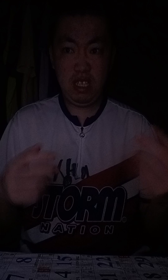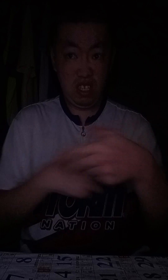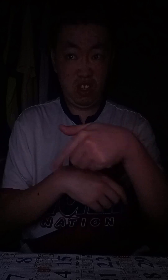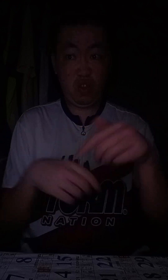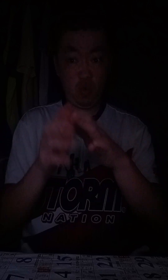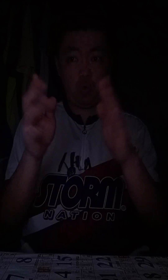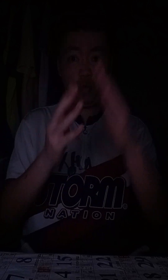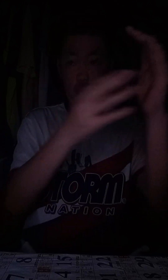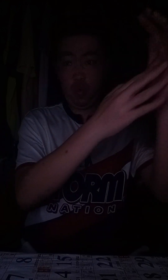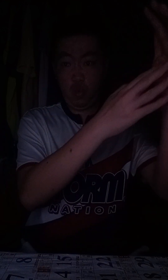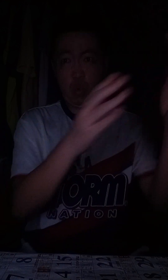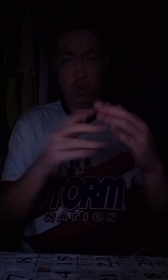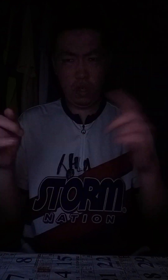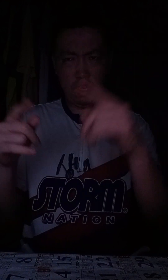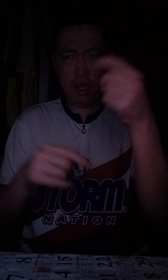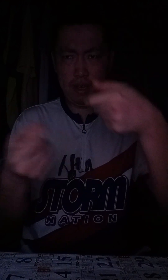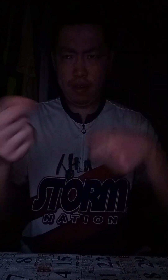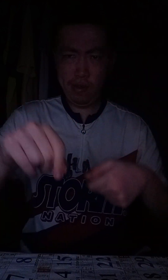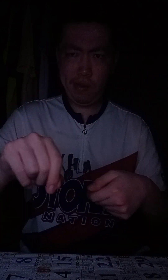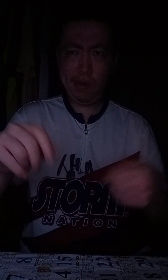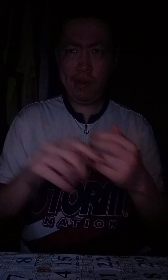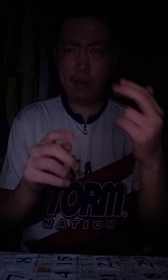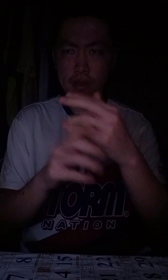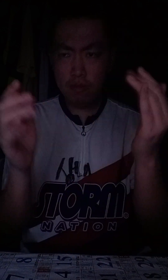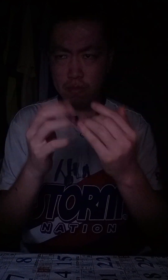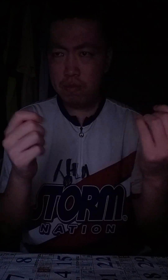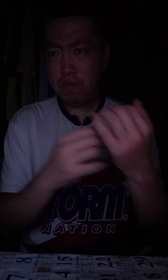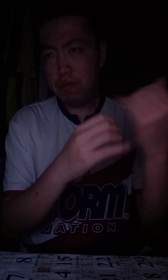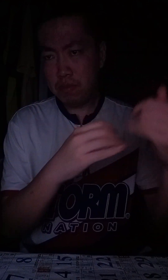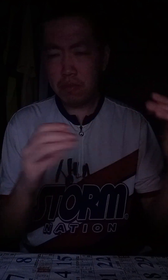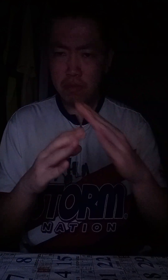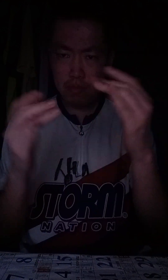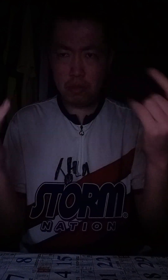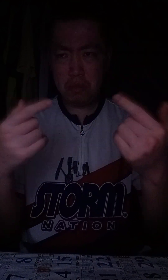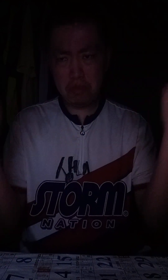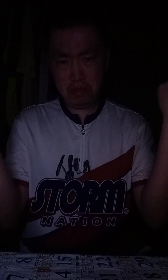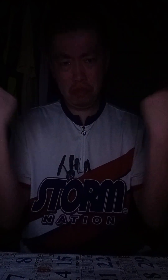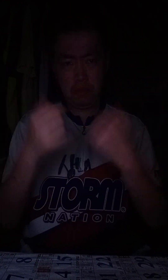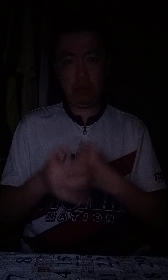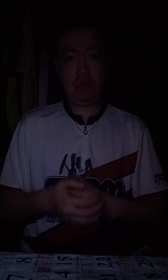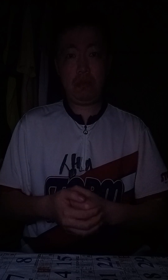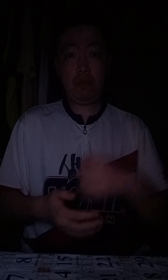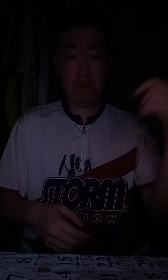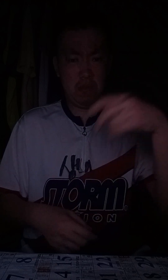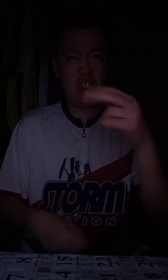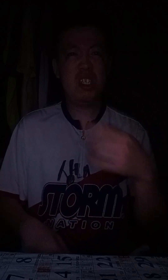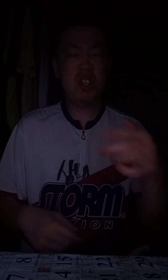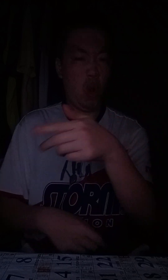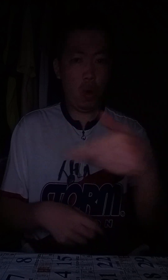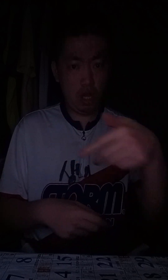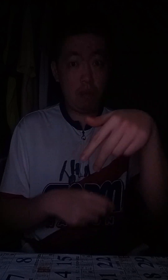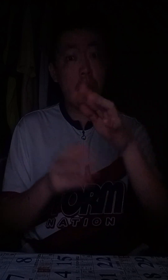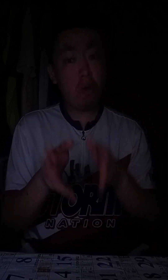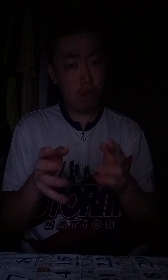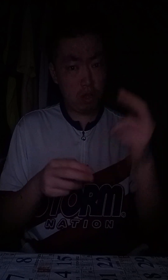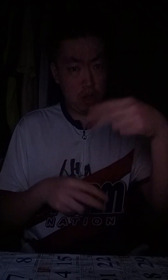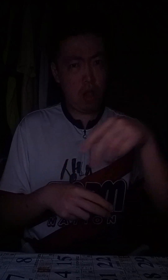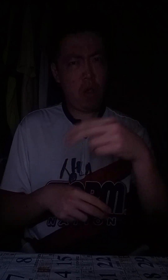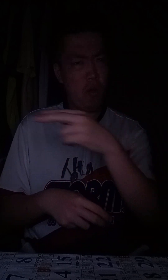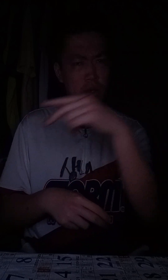마을버스가 오르막길에서 시동이 꺼지면서 17명을 태우고 뒤로 미끄러졌습니다. 중국산 전기버스였는데요. 버스 기사들은